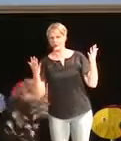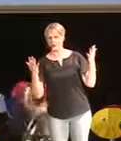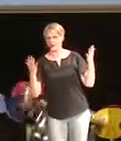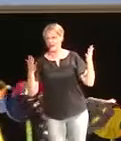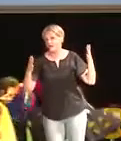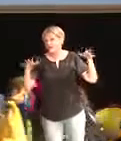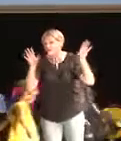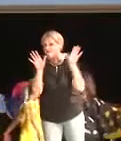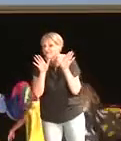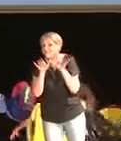dans le ciel?